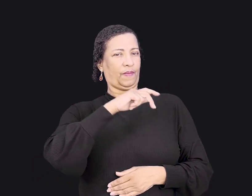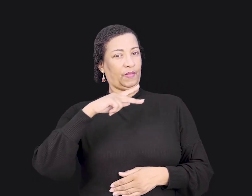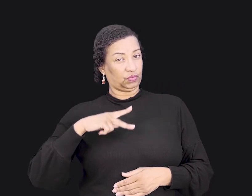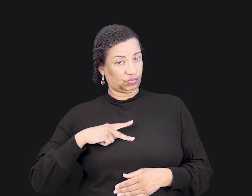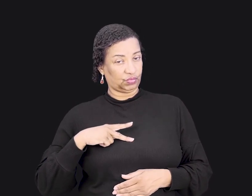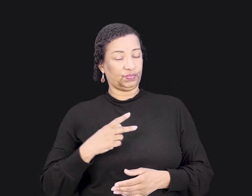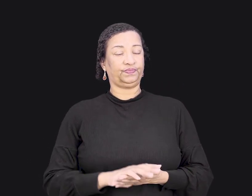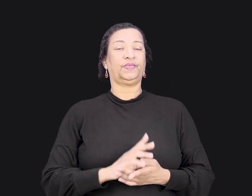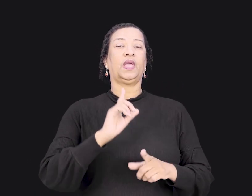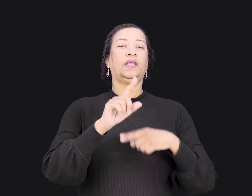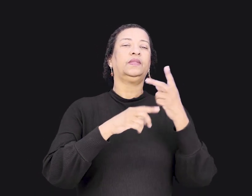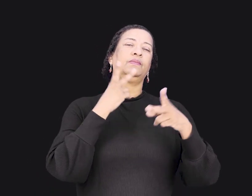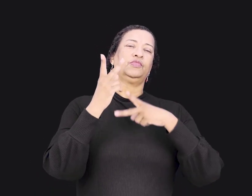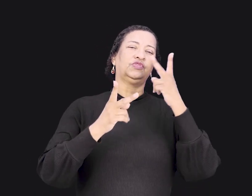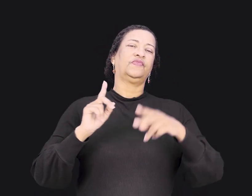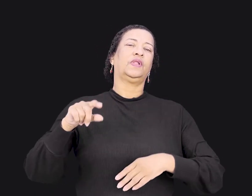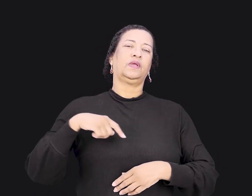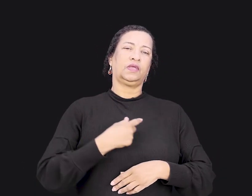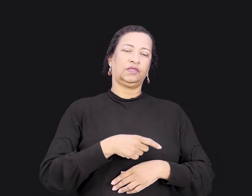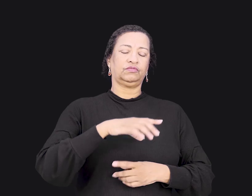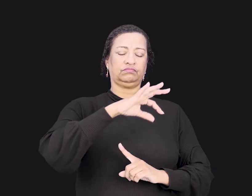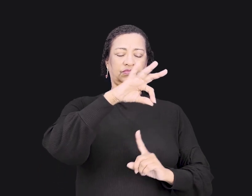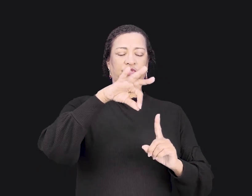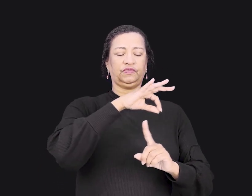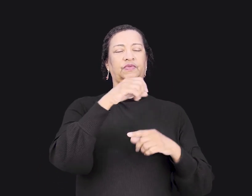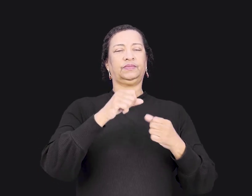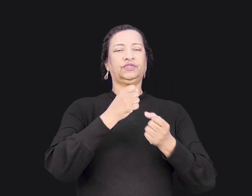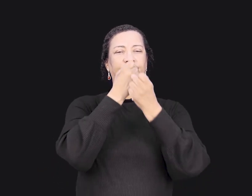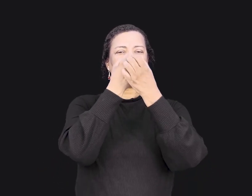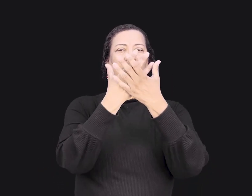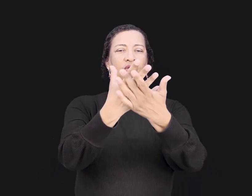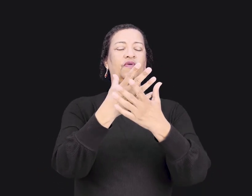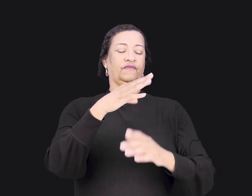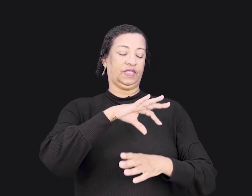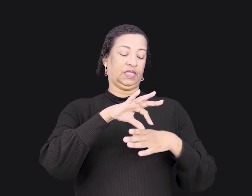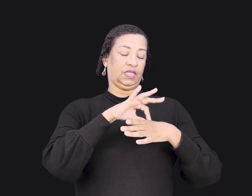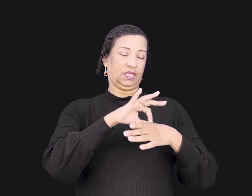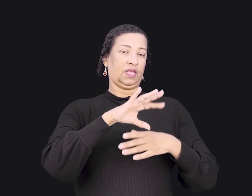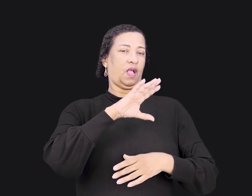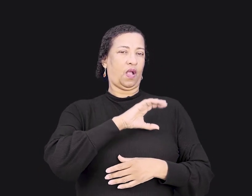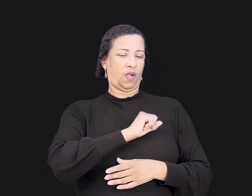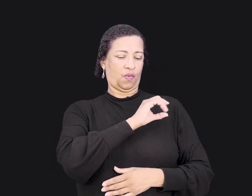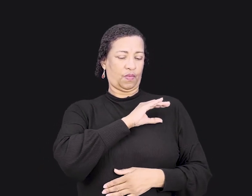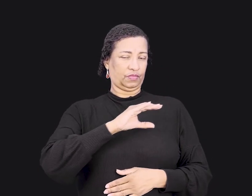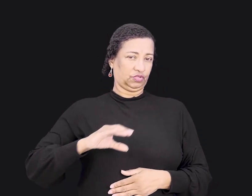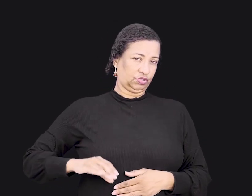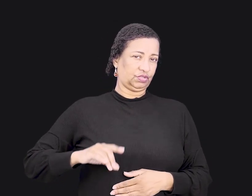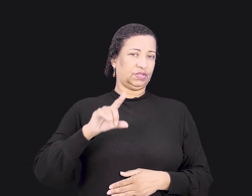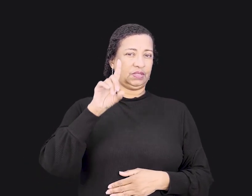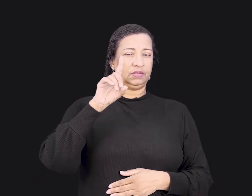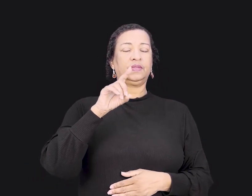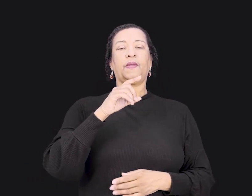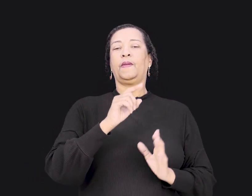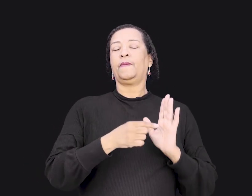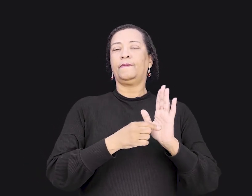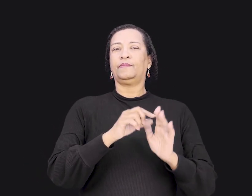falar que nossos espíritos devem confessar na carne o amor de Cristo, João mostra 10 razões por que devemos amar uns aos